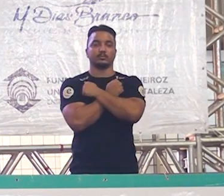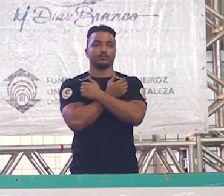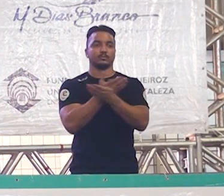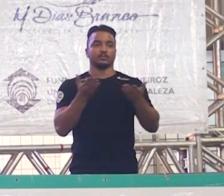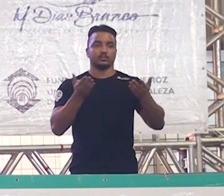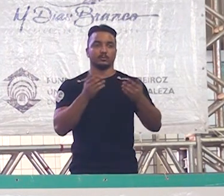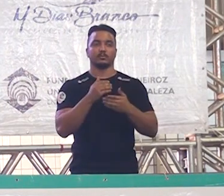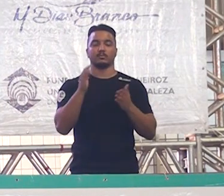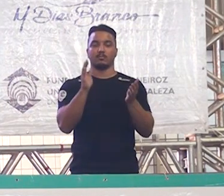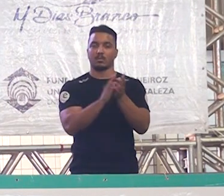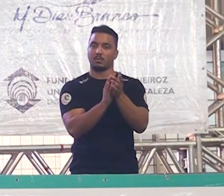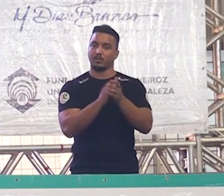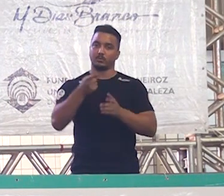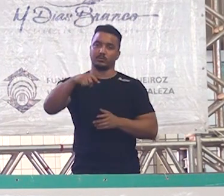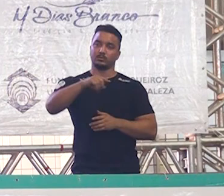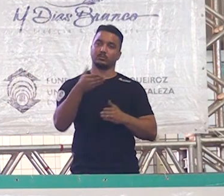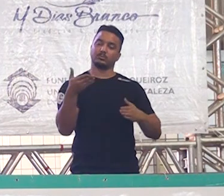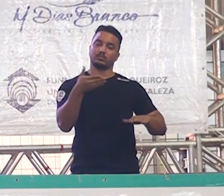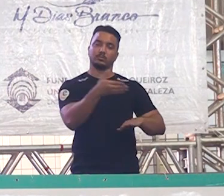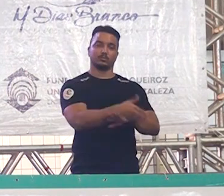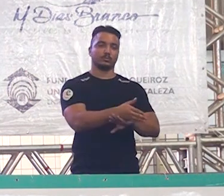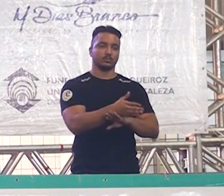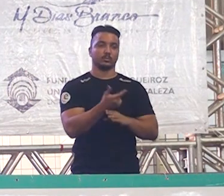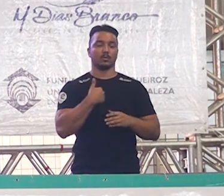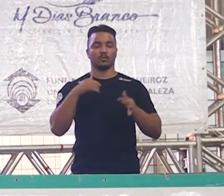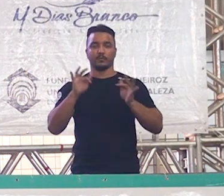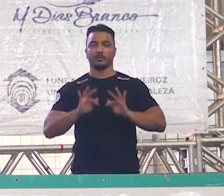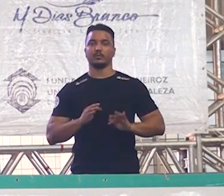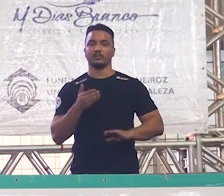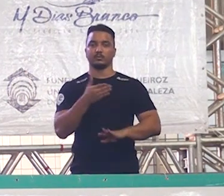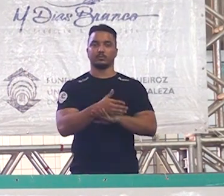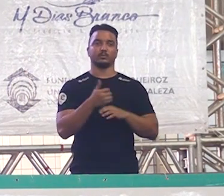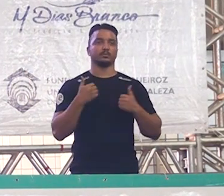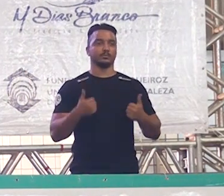grande, parabéns pela força de vontade. Estou muito feliz de